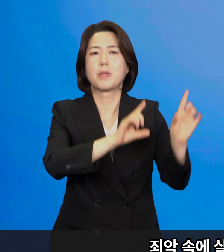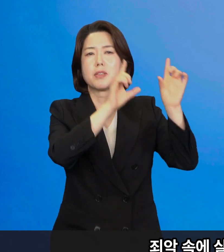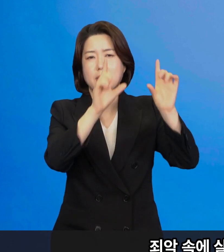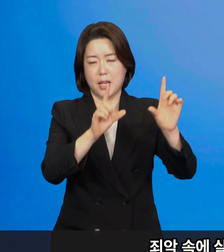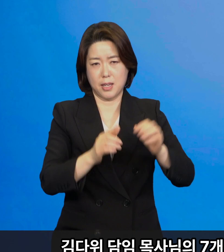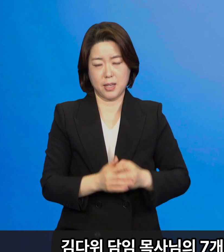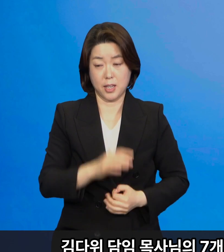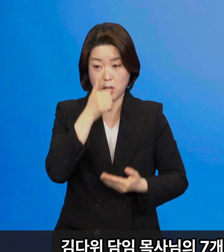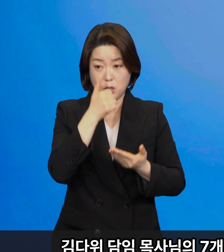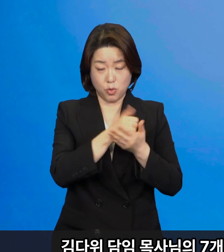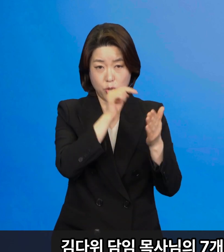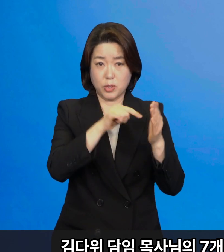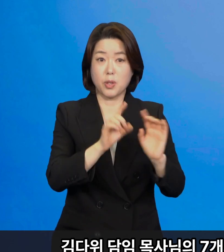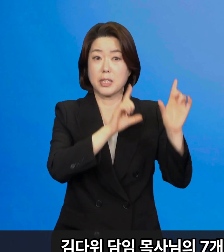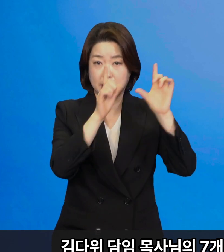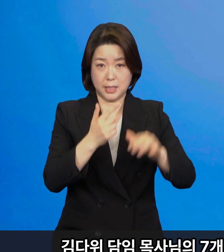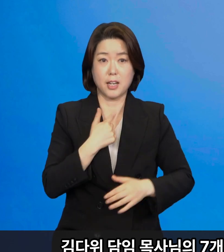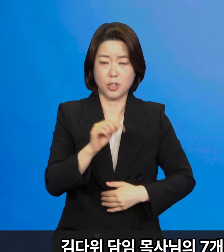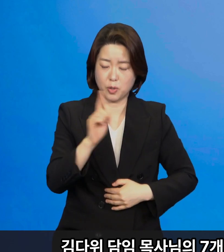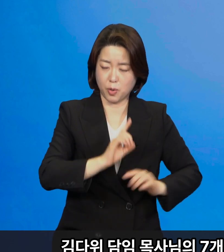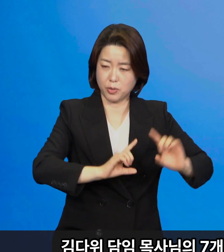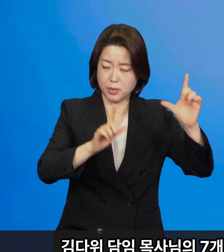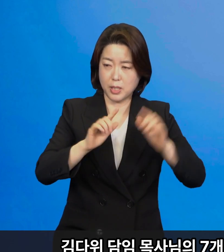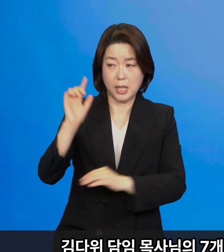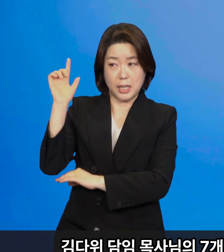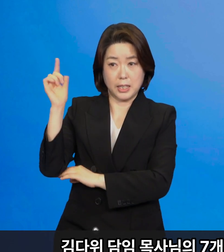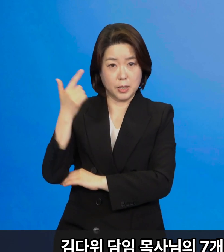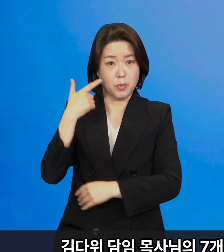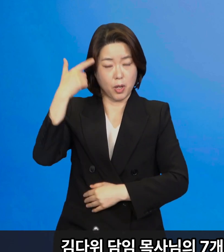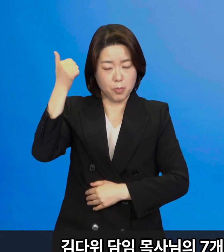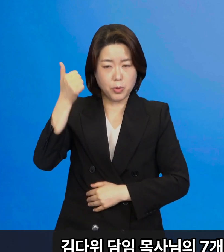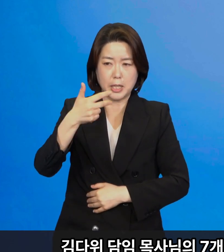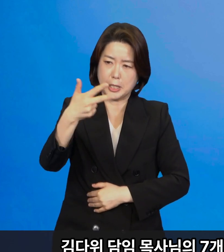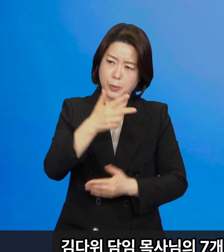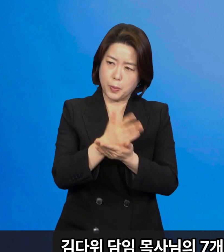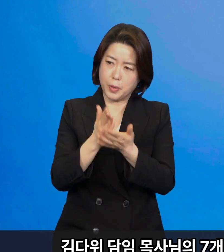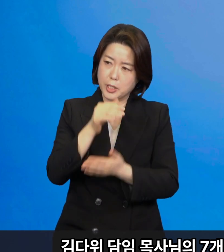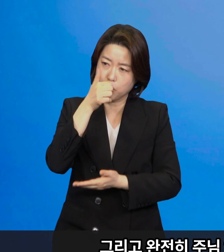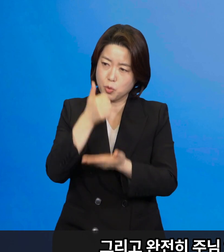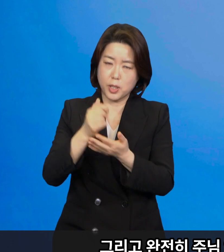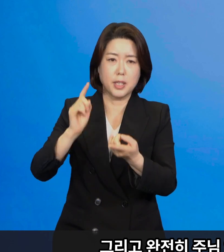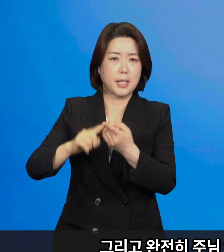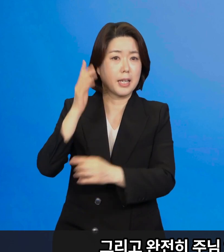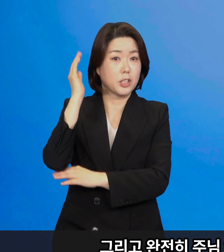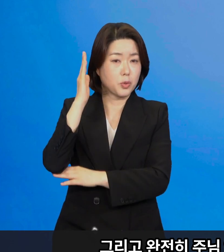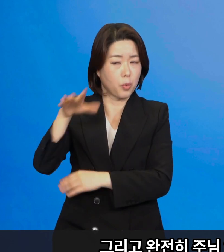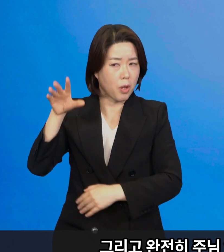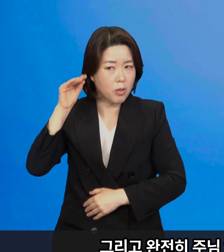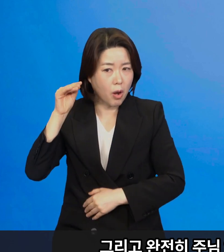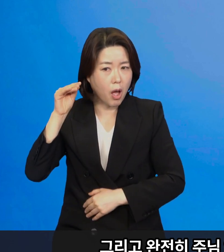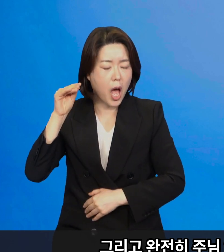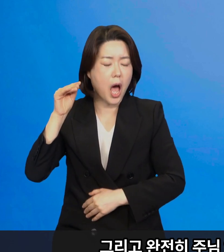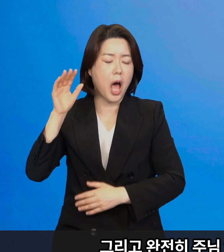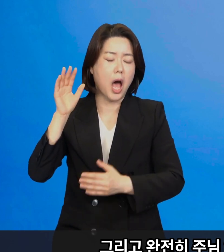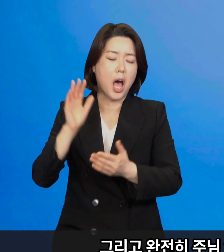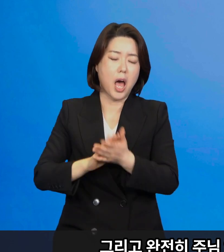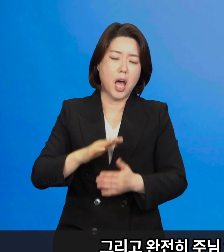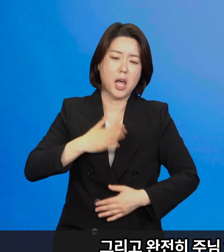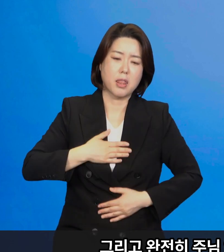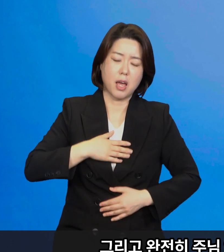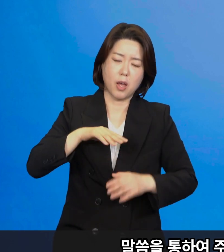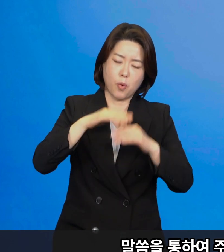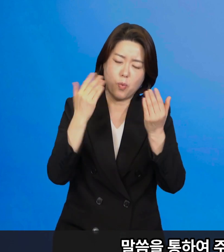어느 날 김다희 담임 목사님의 7개의 죄 설교를 듣게 하셨습니다. 그리고 완전히 주님 앞에서